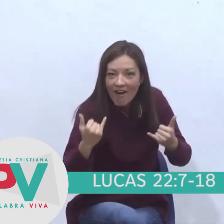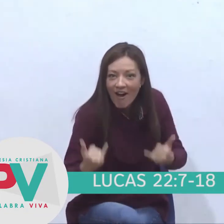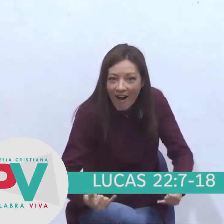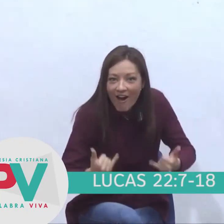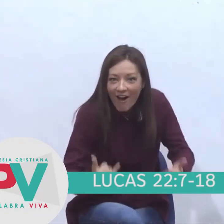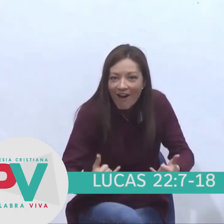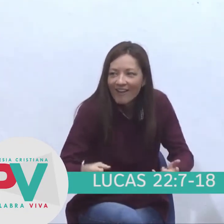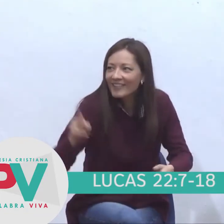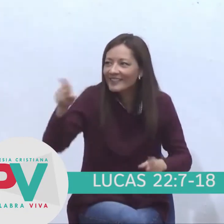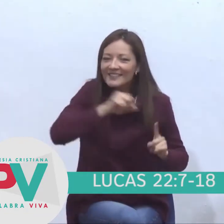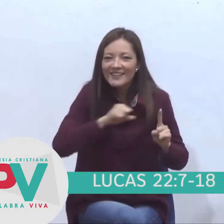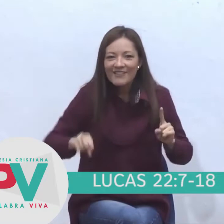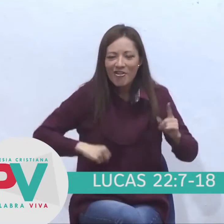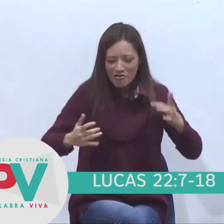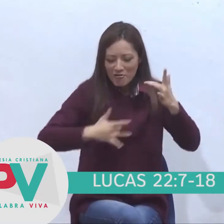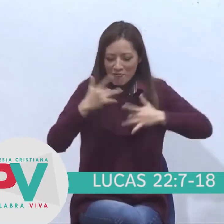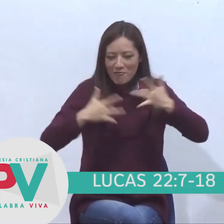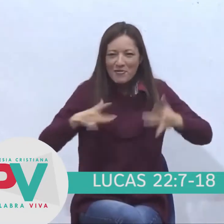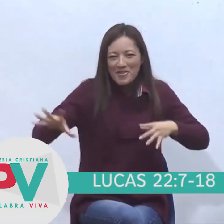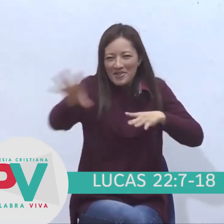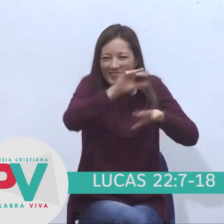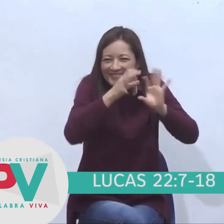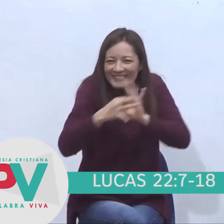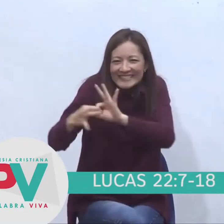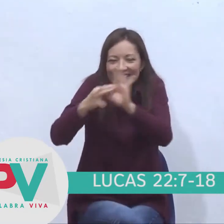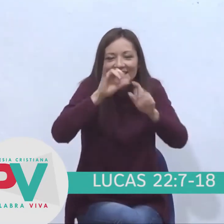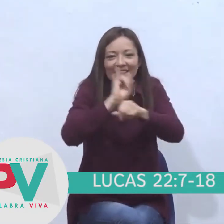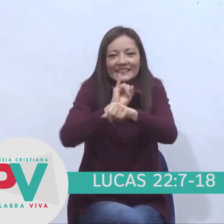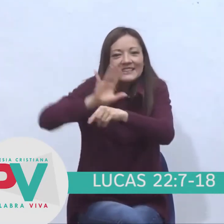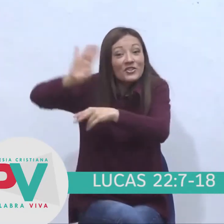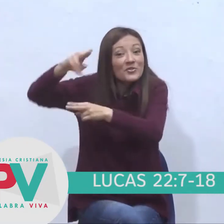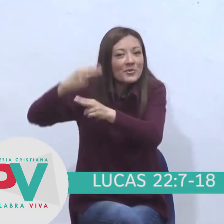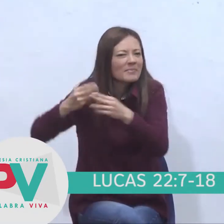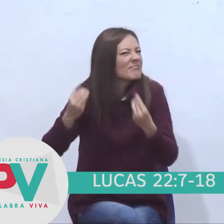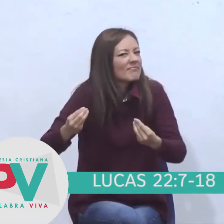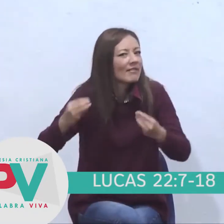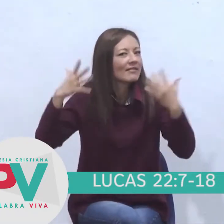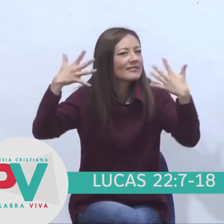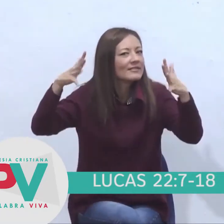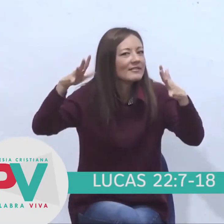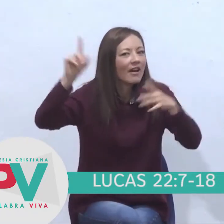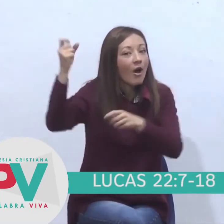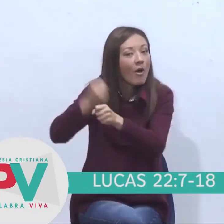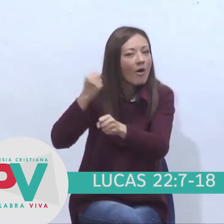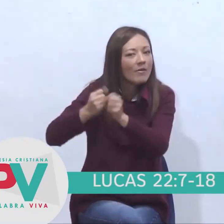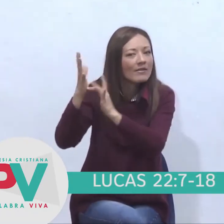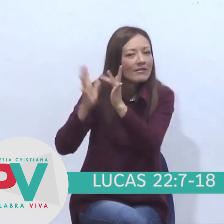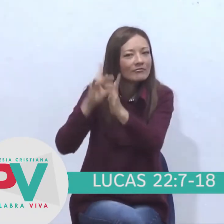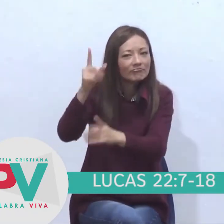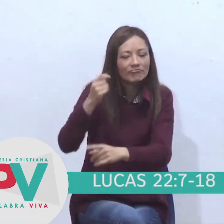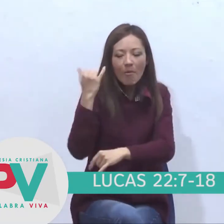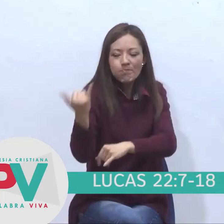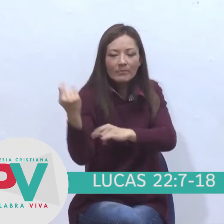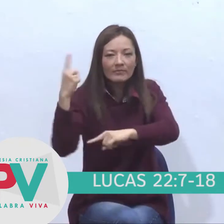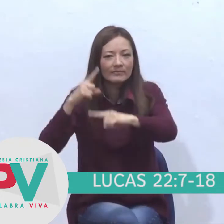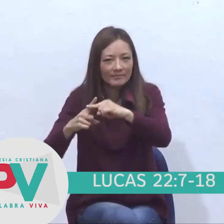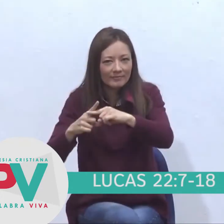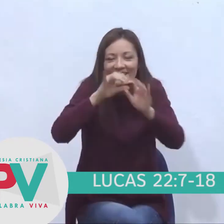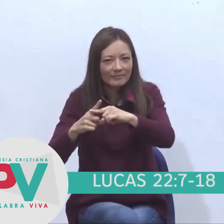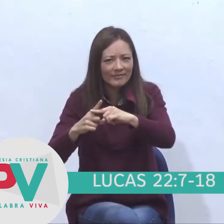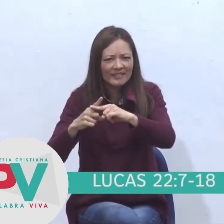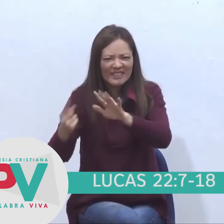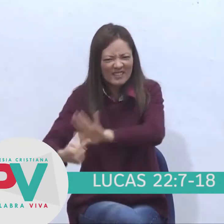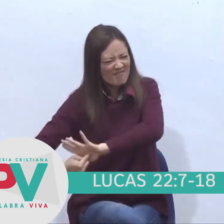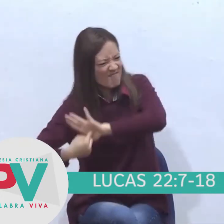de que todos juntos como iglesia estemos reunidos en su nombre para celebrar y recordar la obra de su Hijo en la cruz del Calvario, donde